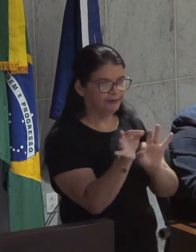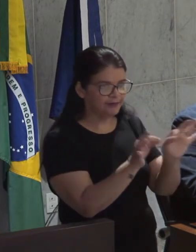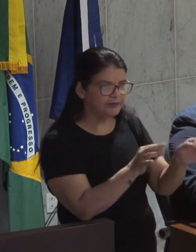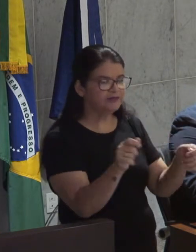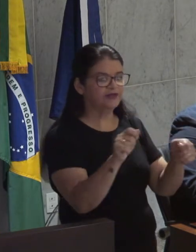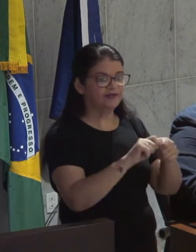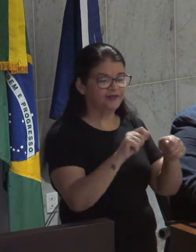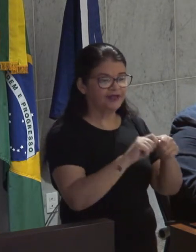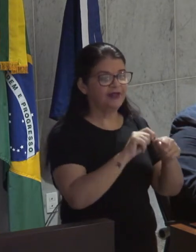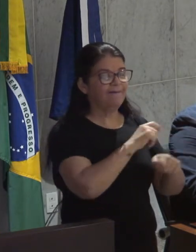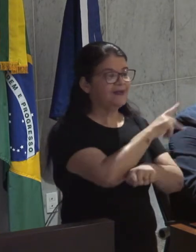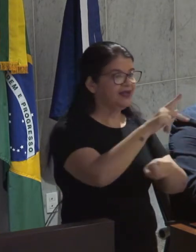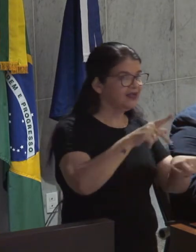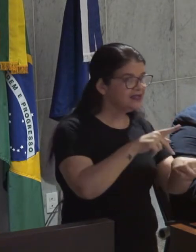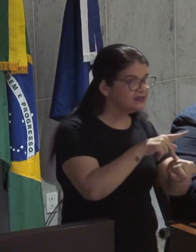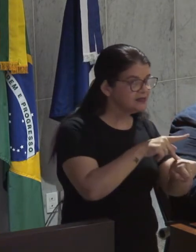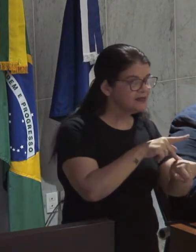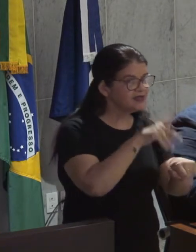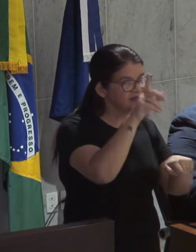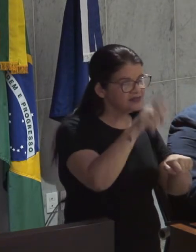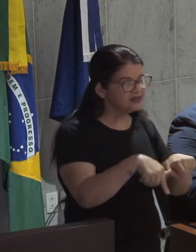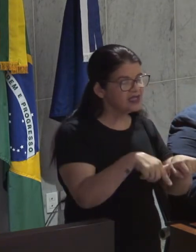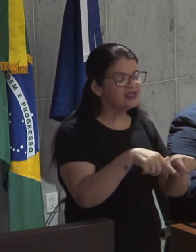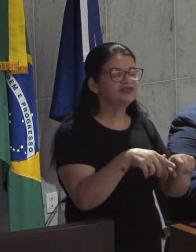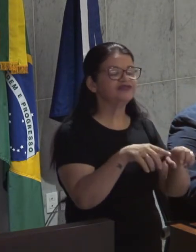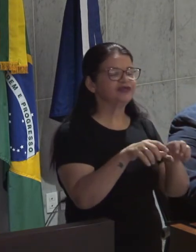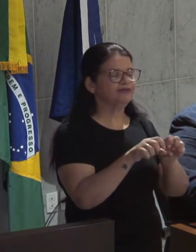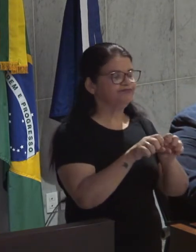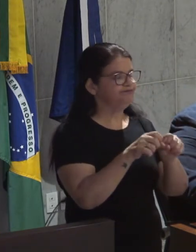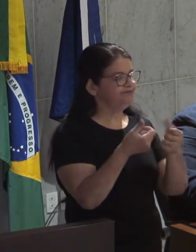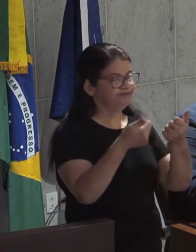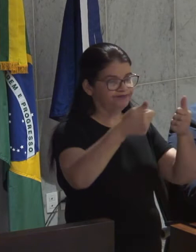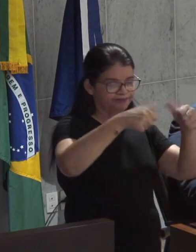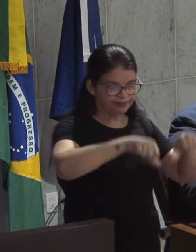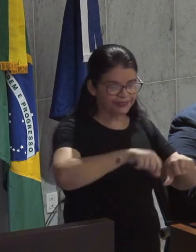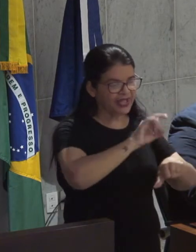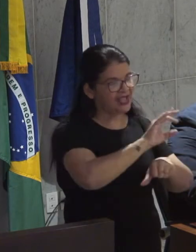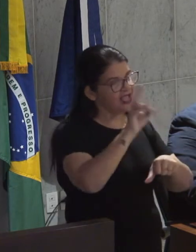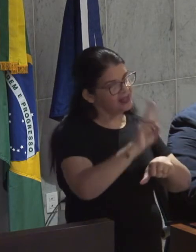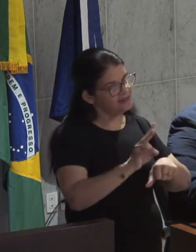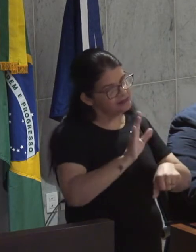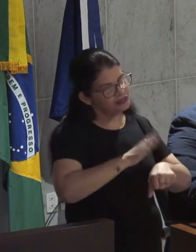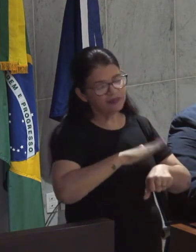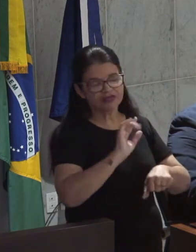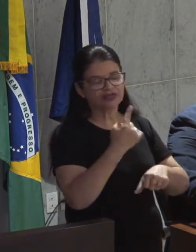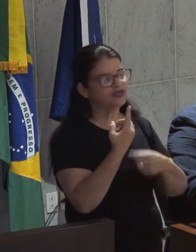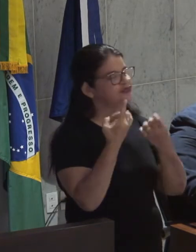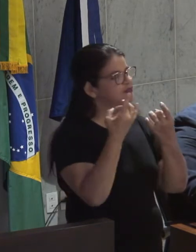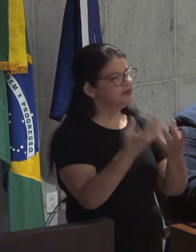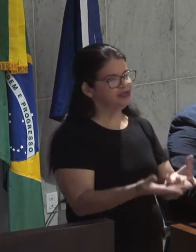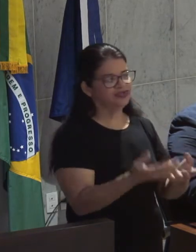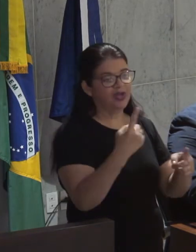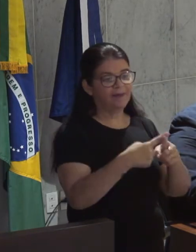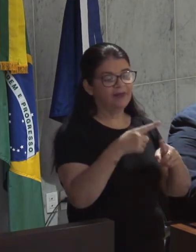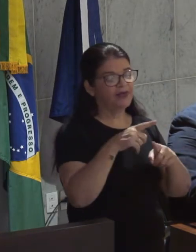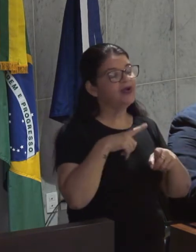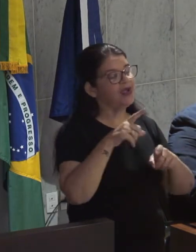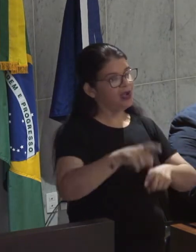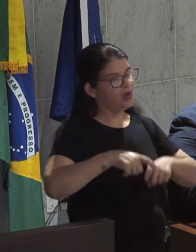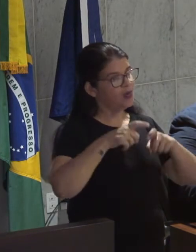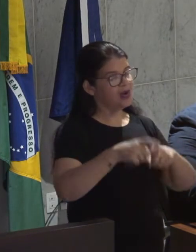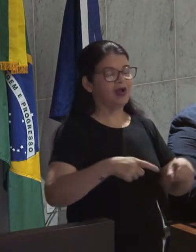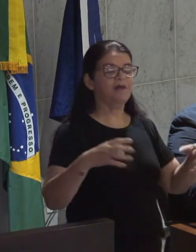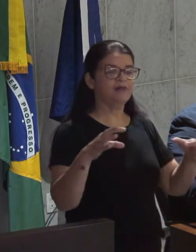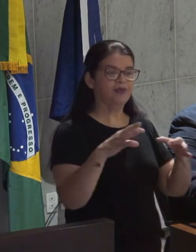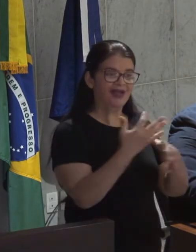para que esse país seja quebrado cada vez mais. E nós não vamos deixar, porque é o campo e a cidade